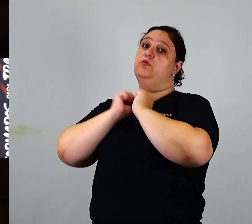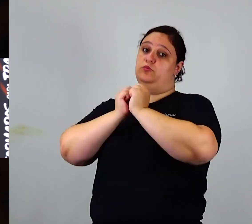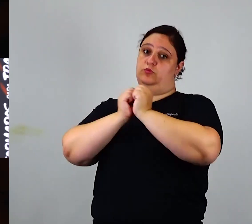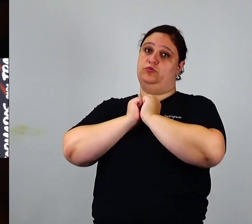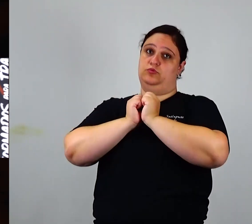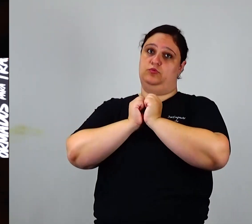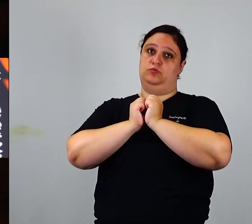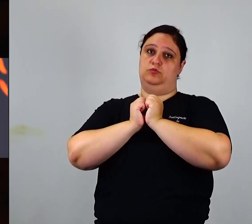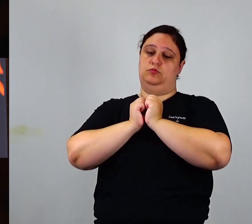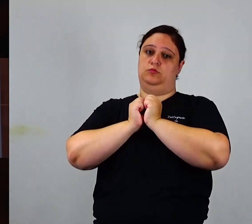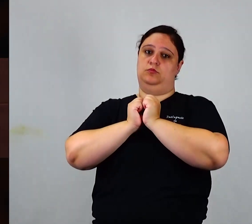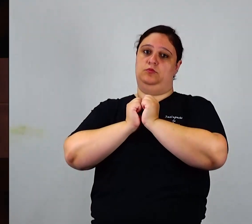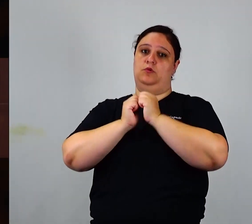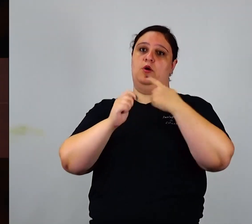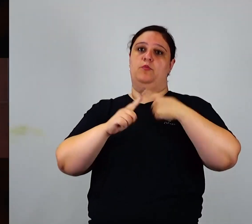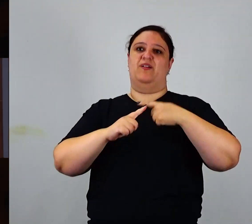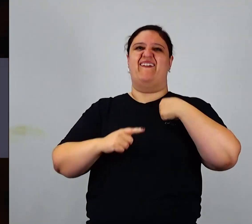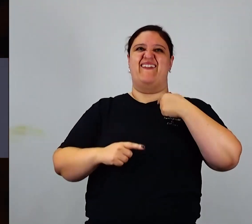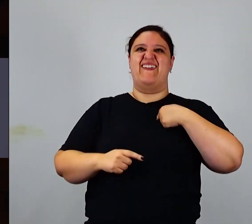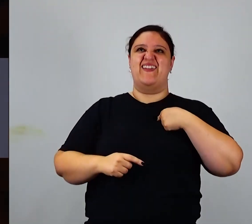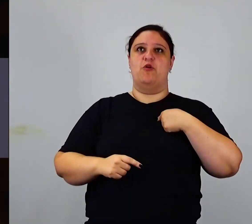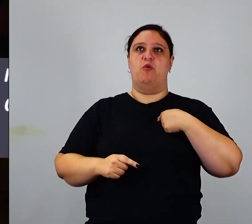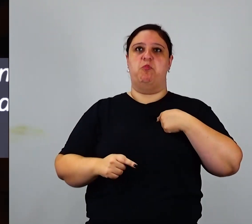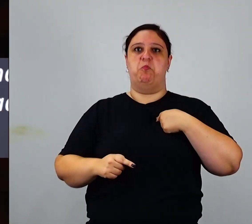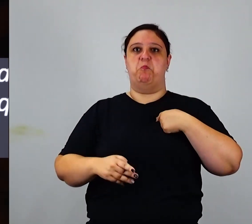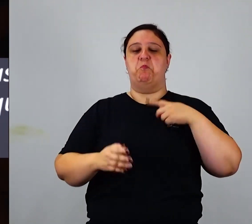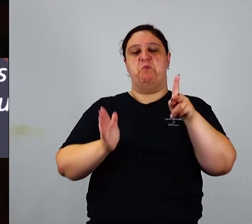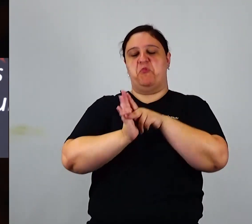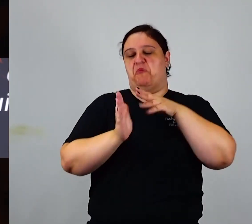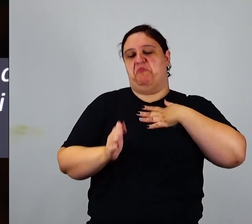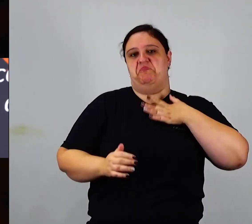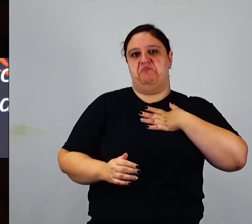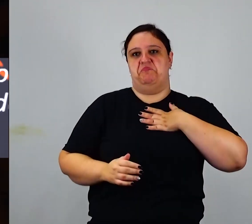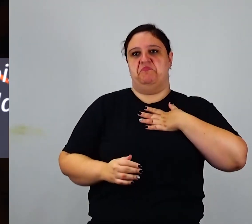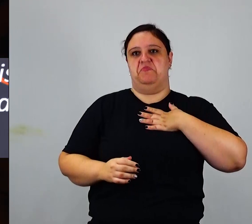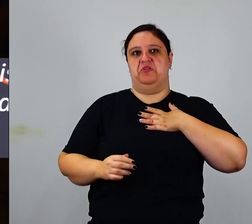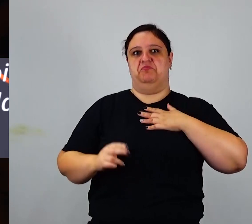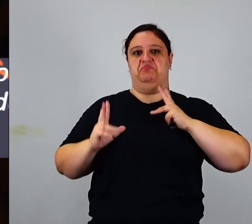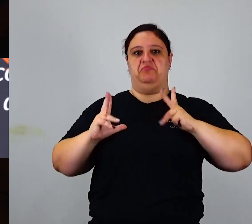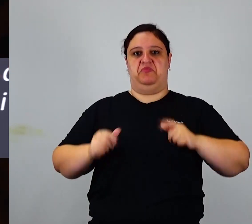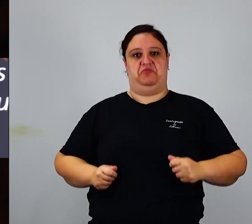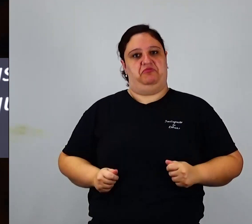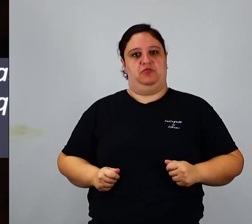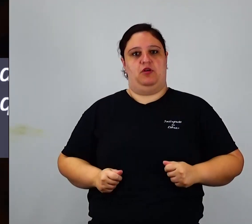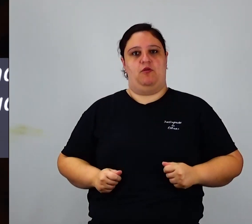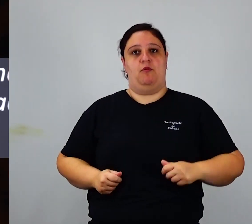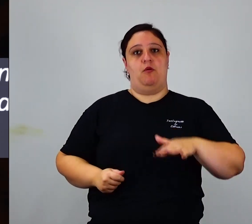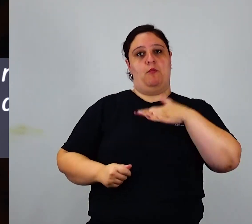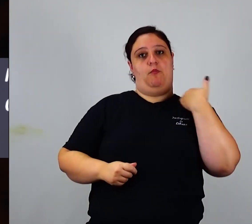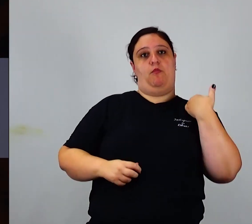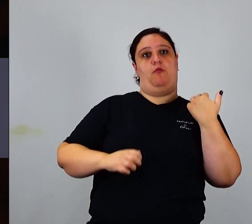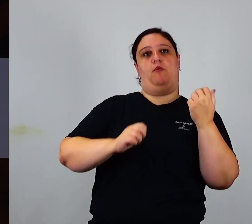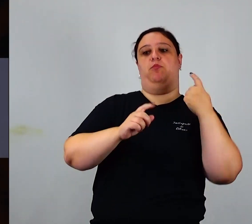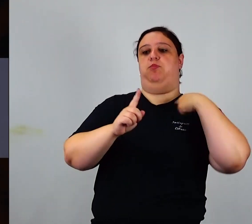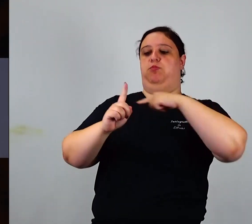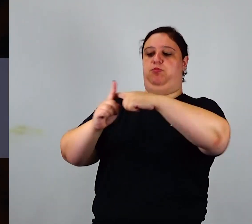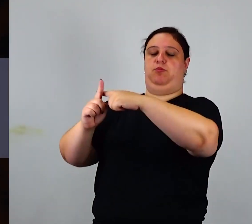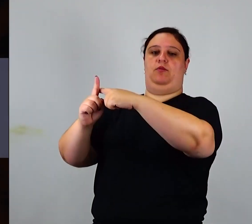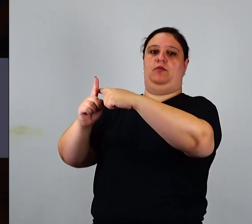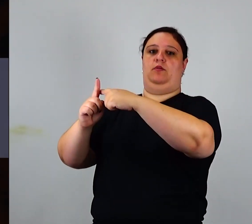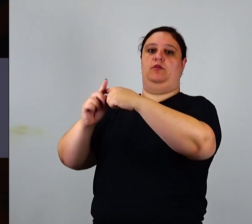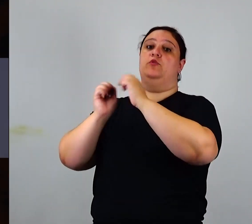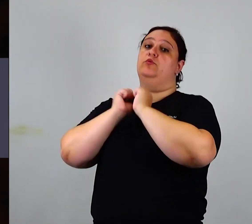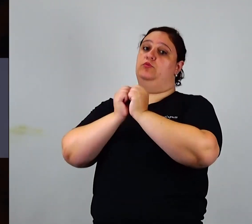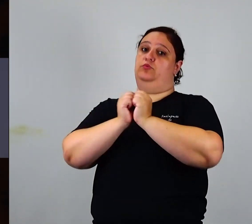O velho homem, a velha natureza, a velha pessoa, morreu com Ele na cruz. Esse é o